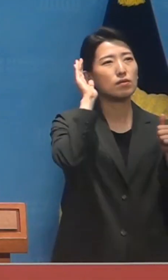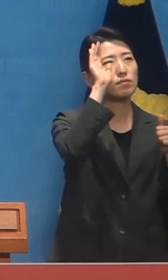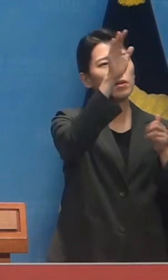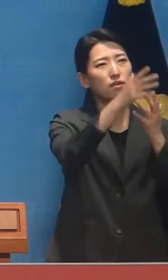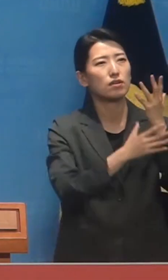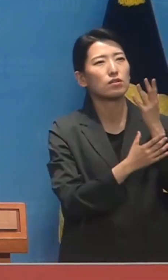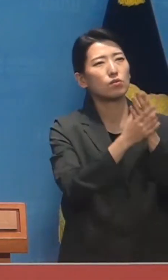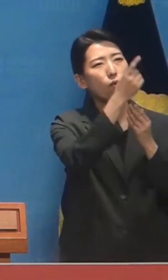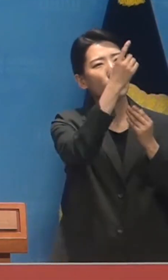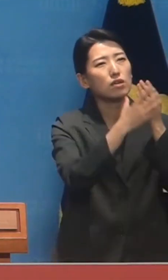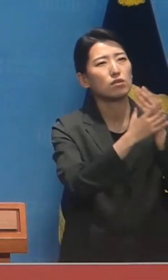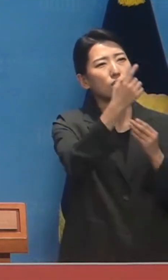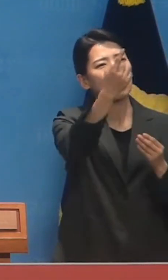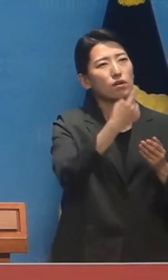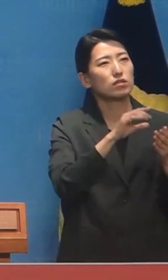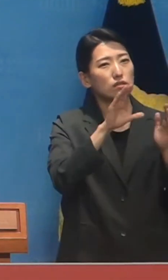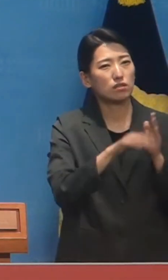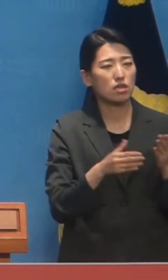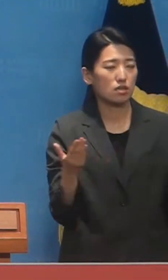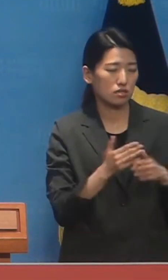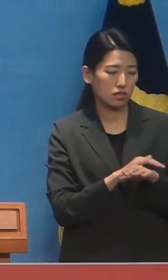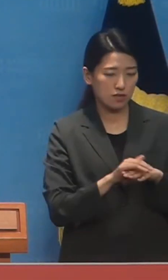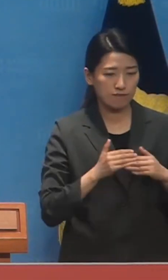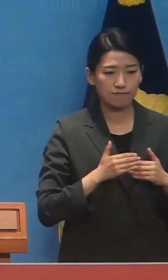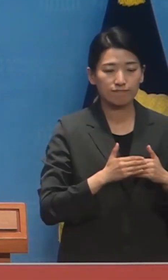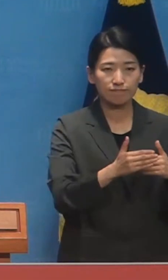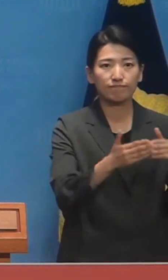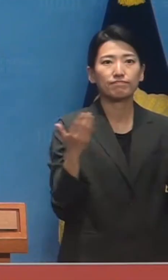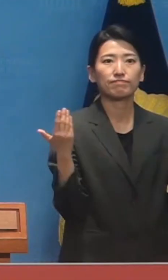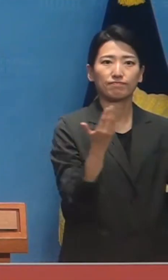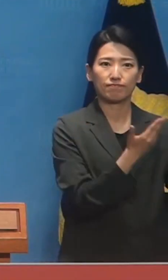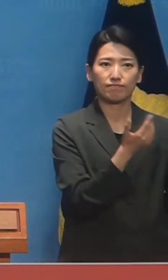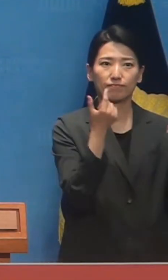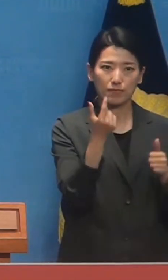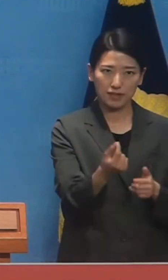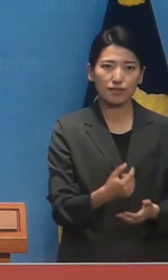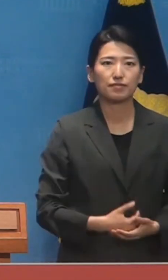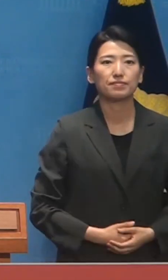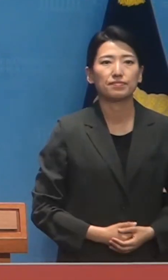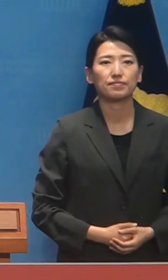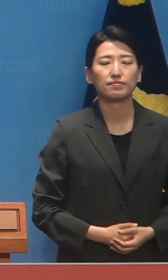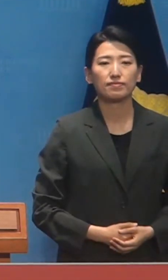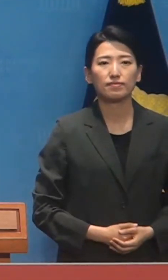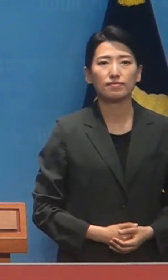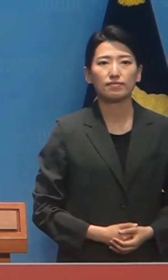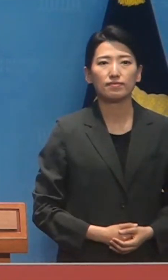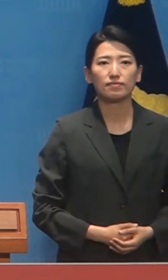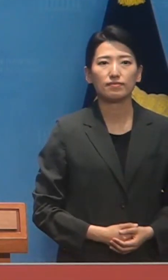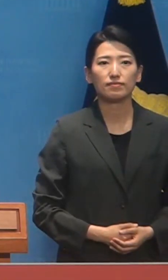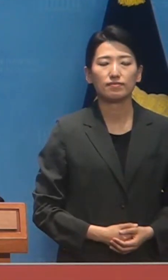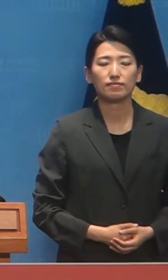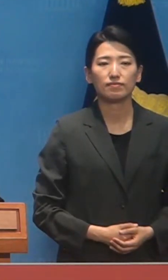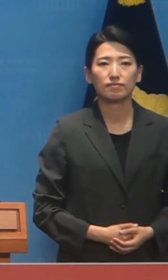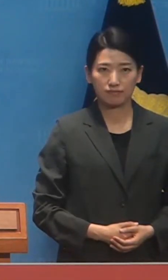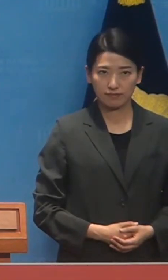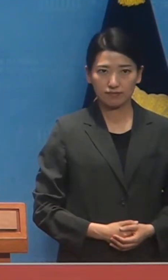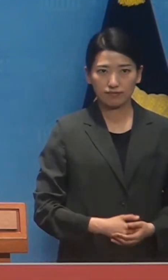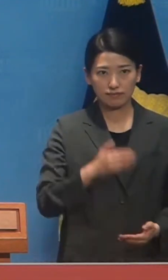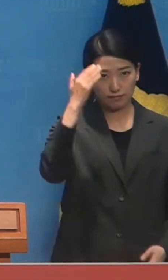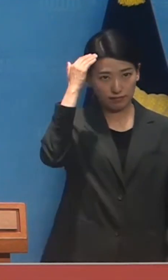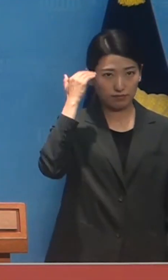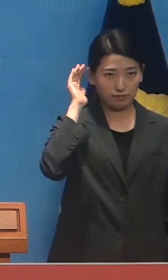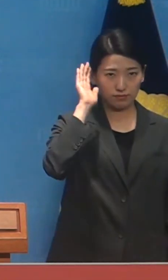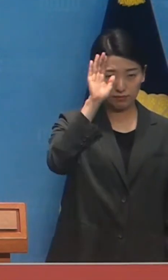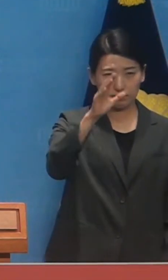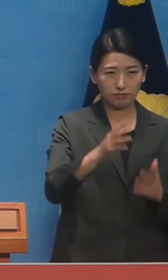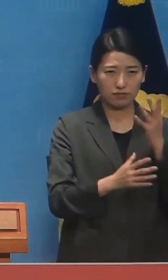수 있는 확실한 일꾼이요 인물임을 우리는 볼 수 있습니다. 그러므로 대한민국의 통일 시대를